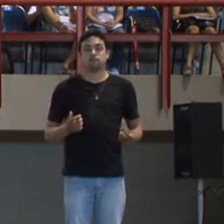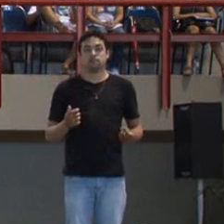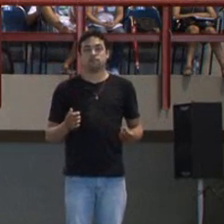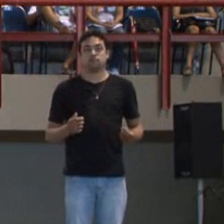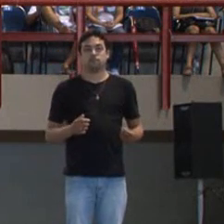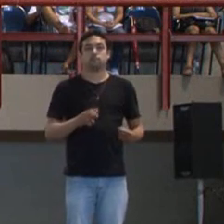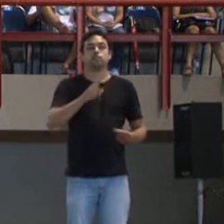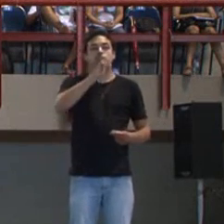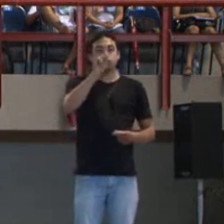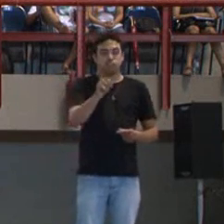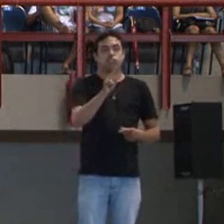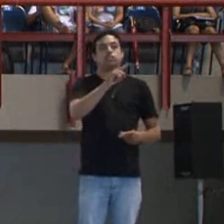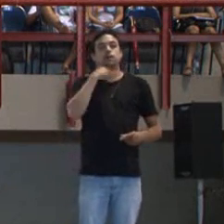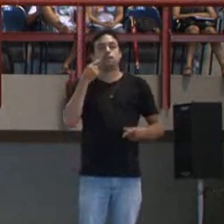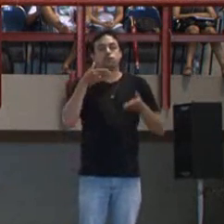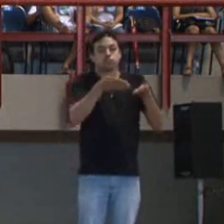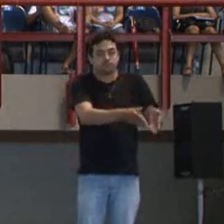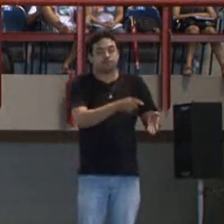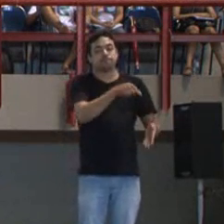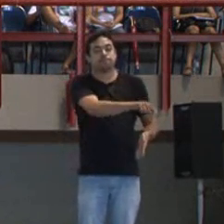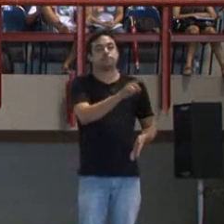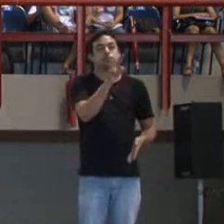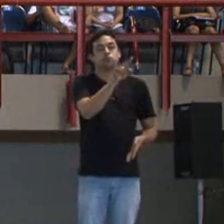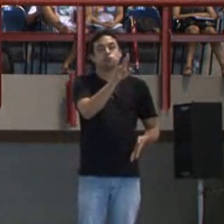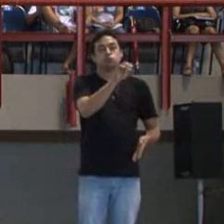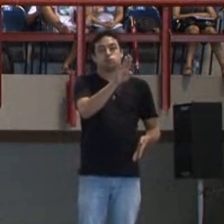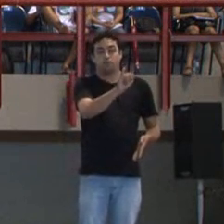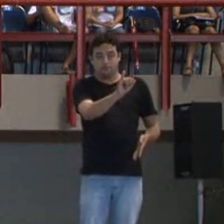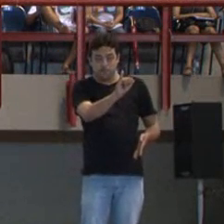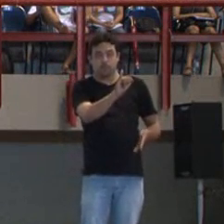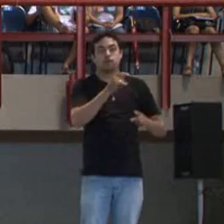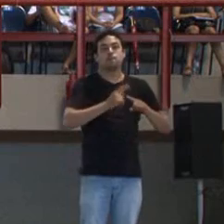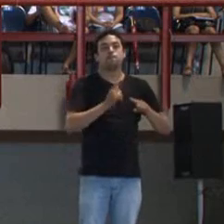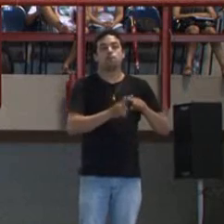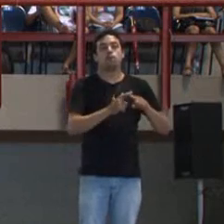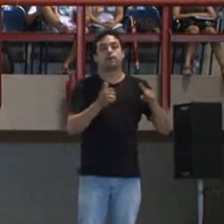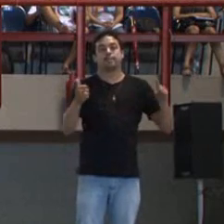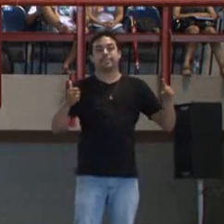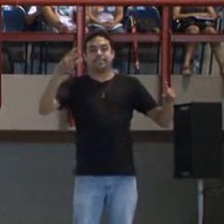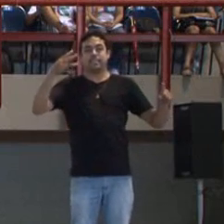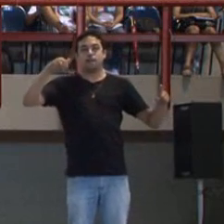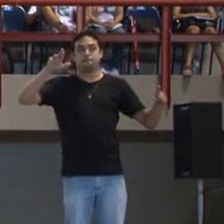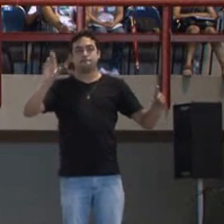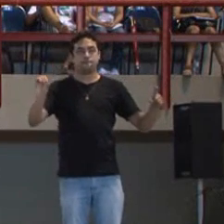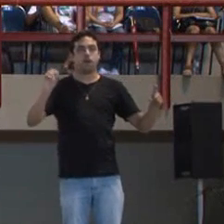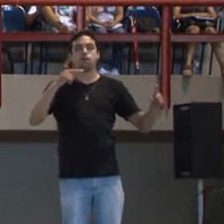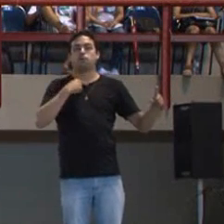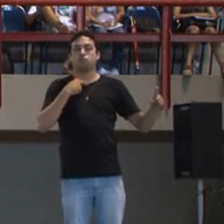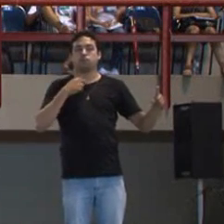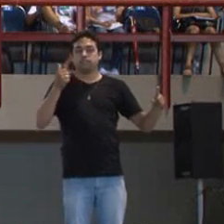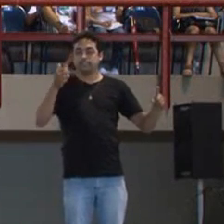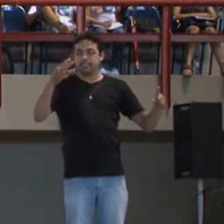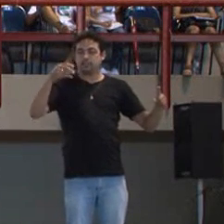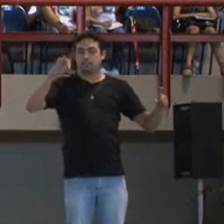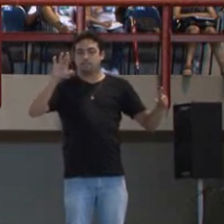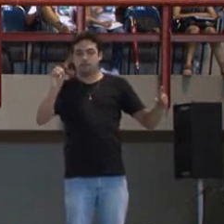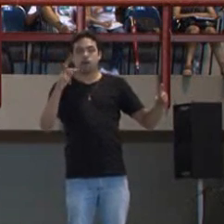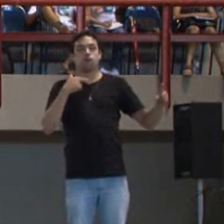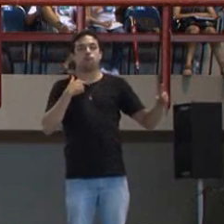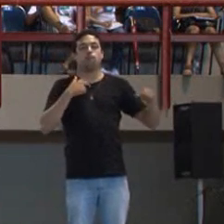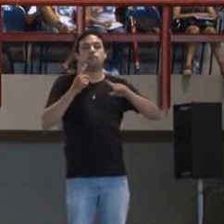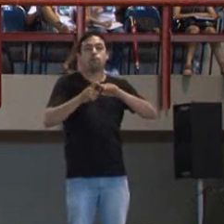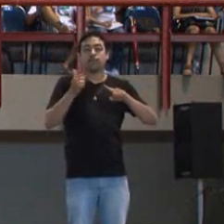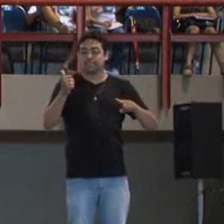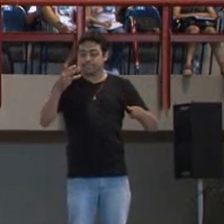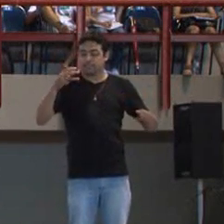O dia da morte de Zumbi. Porque não pode ser o 13 de maio, cara. Não pode ser o 13 de maio. Porque no